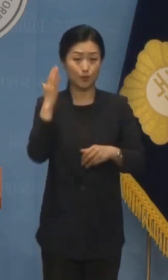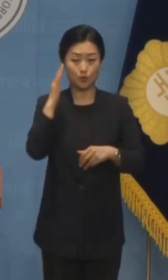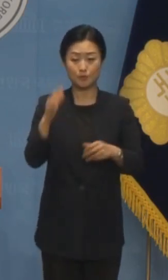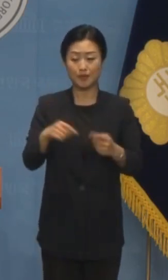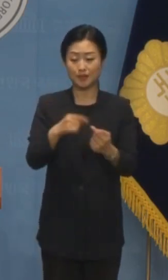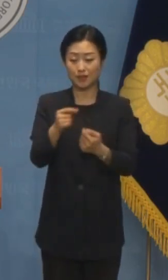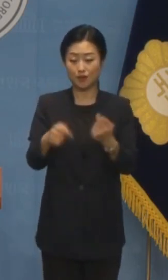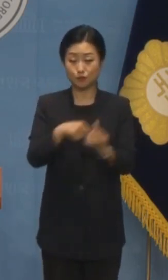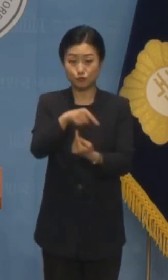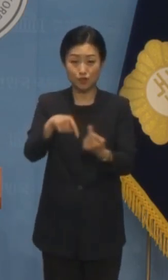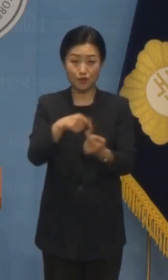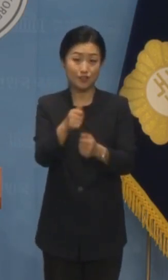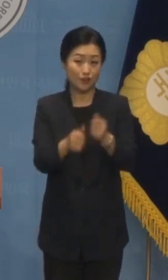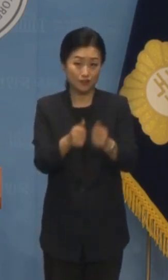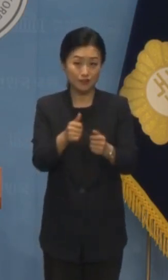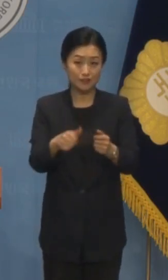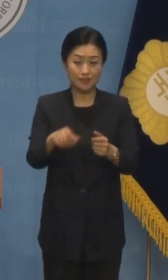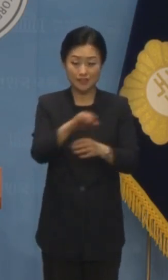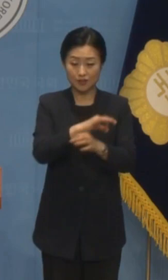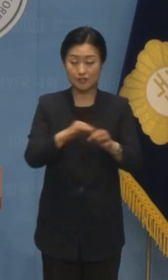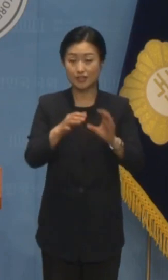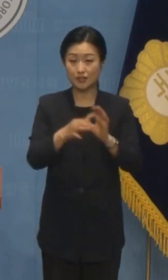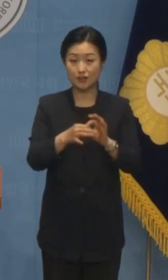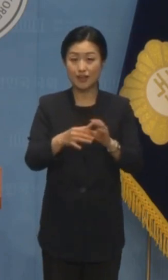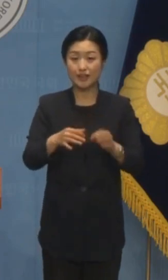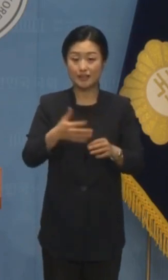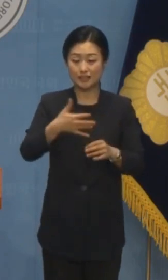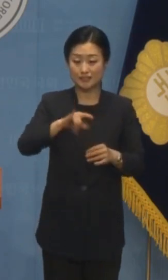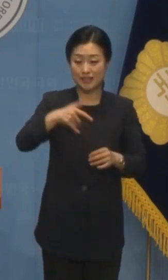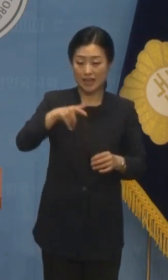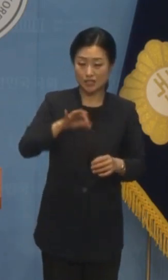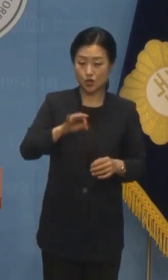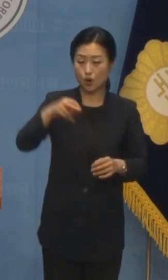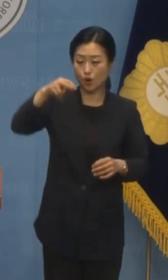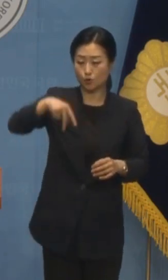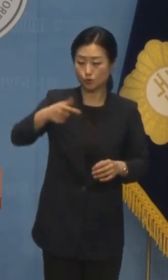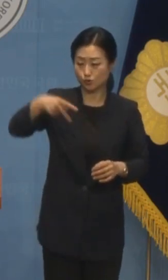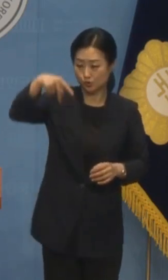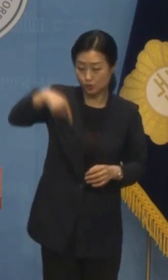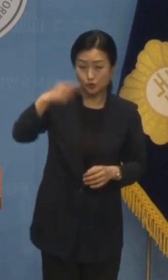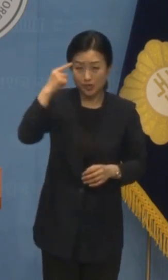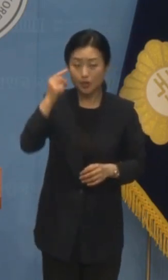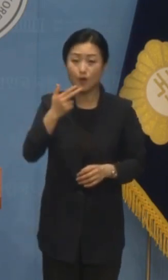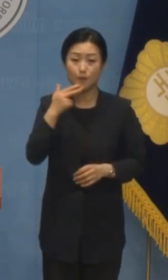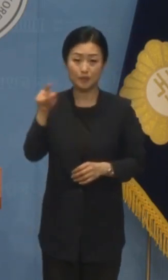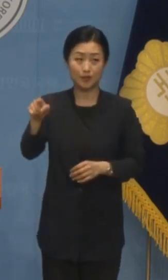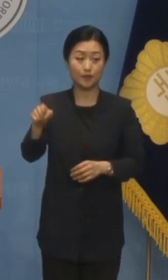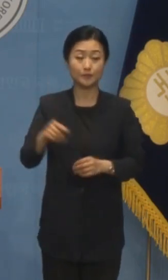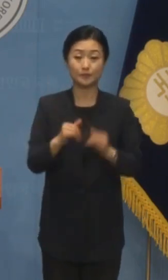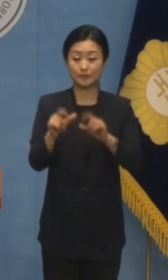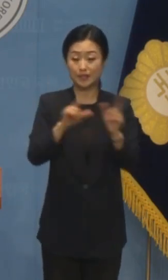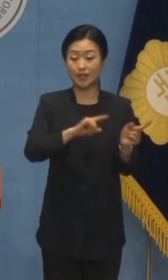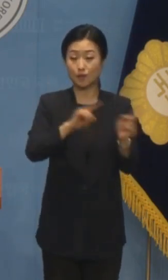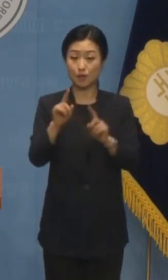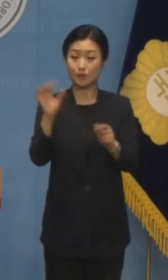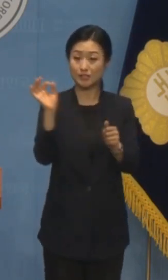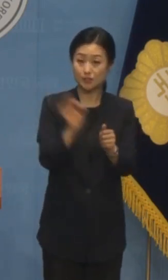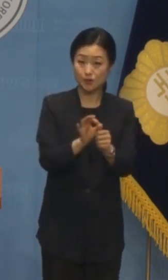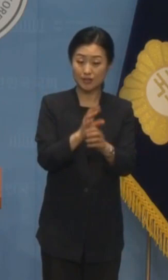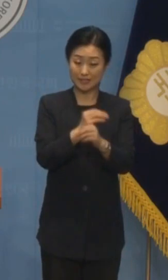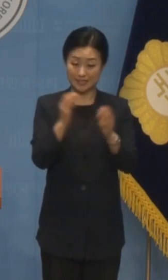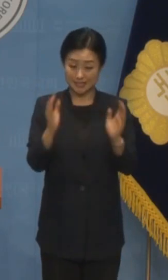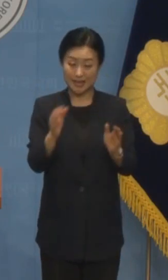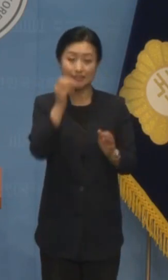운용에 깊숙이 들어와 있는 재정승수 개념도 전혀 인정하지 않는 무지를 드러냅니다. 민생회복지원금은 사용기한을